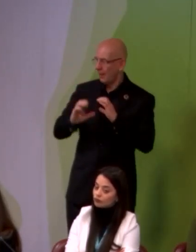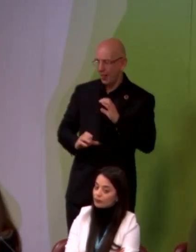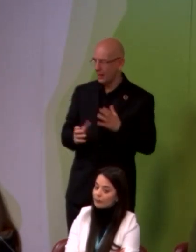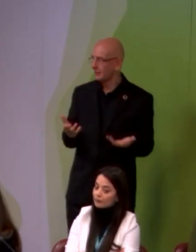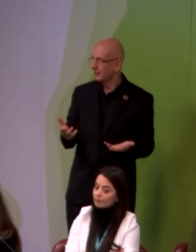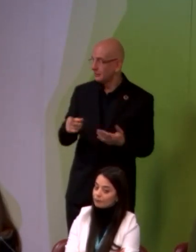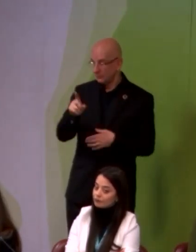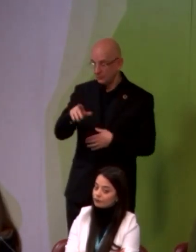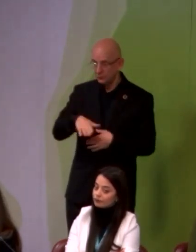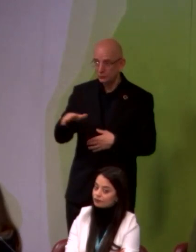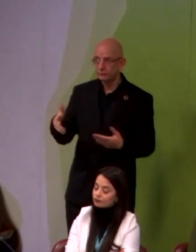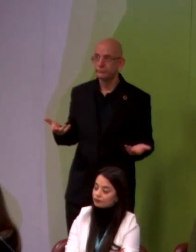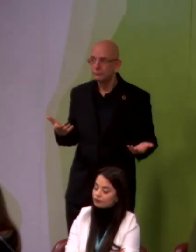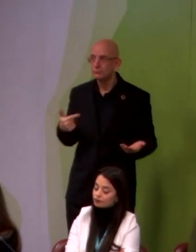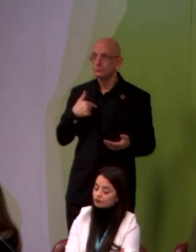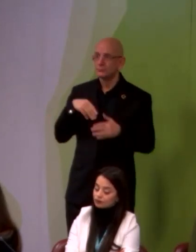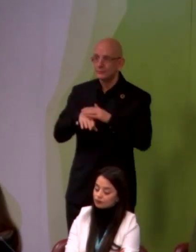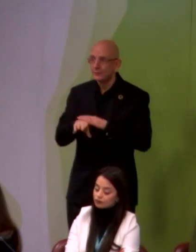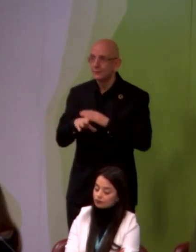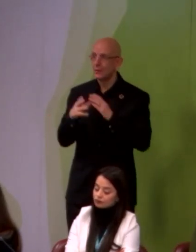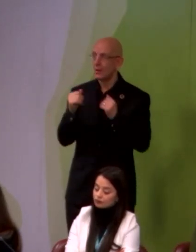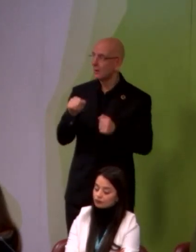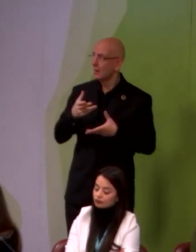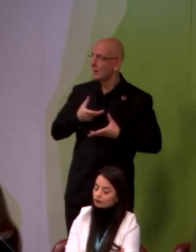écriture bien. Cette éducation